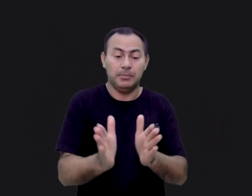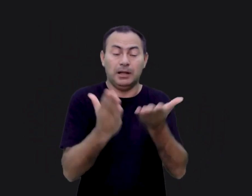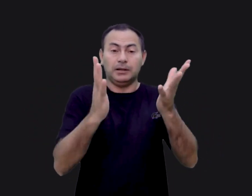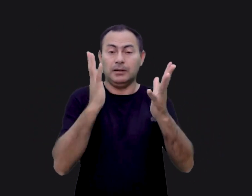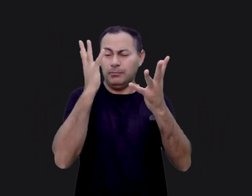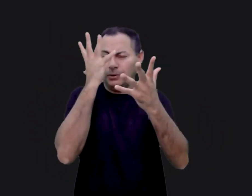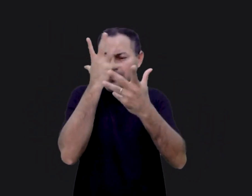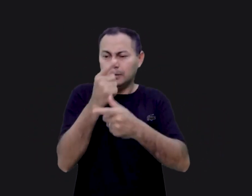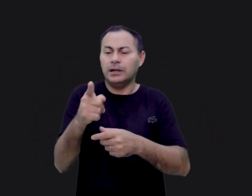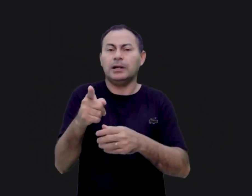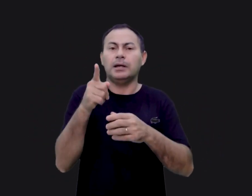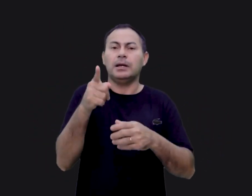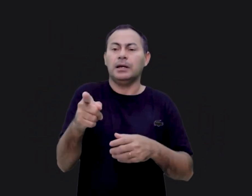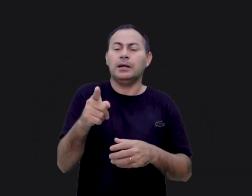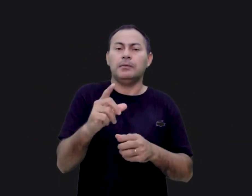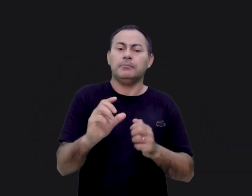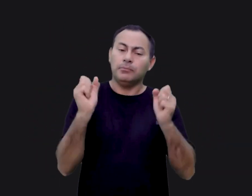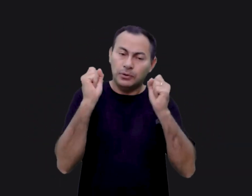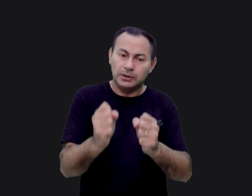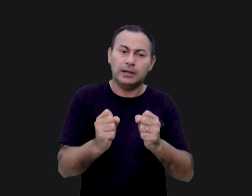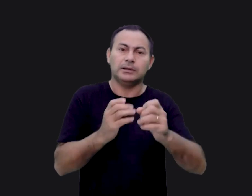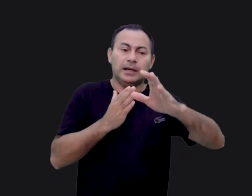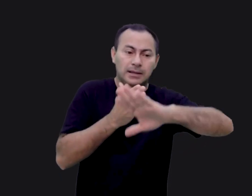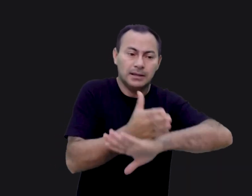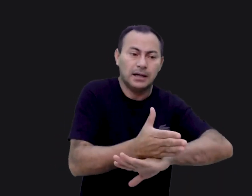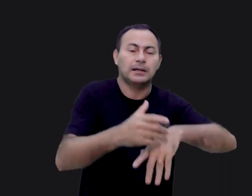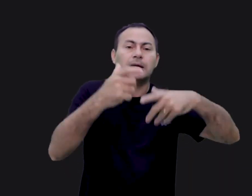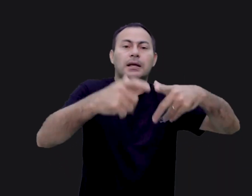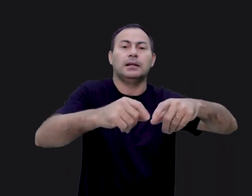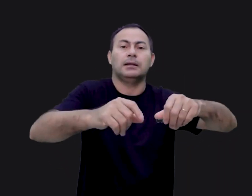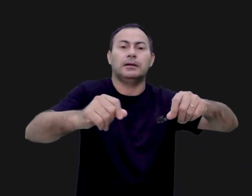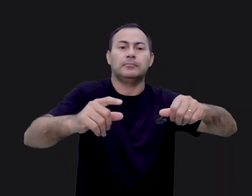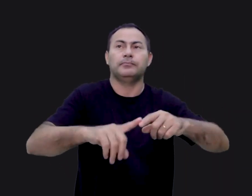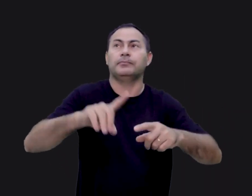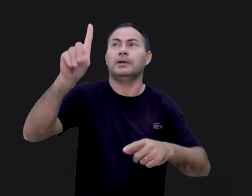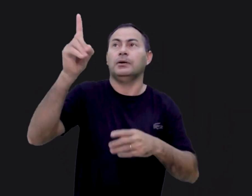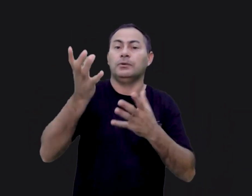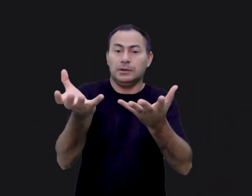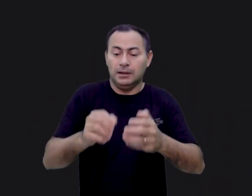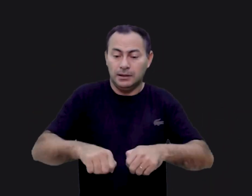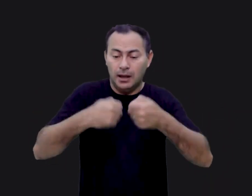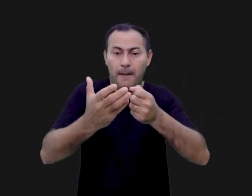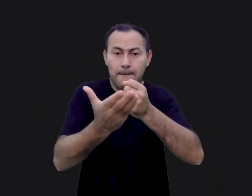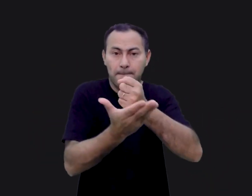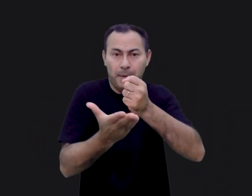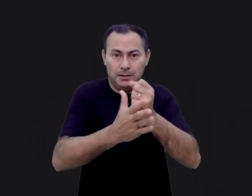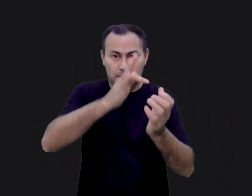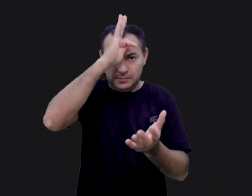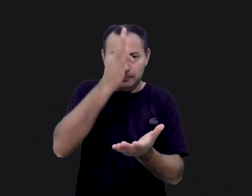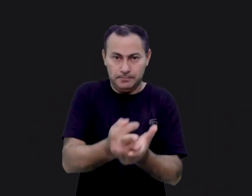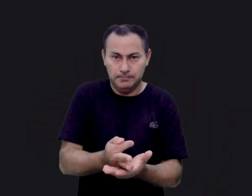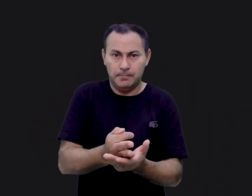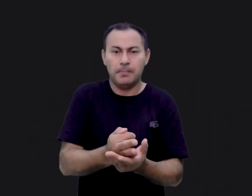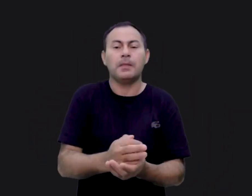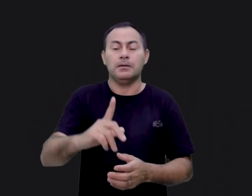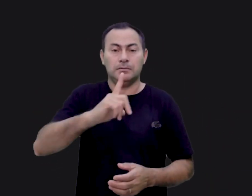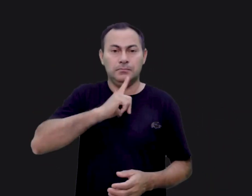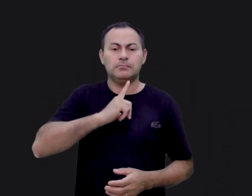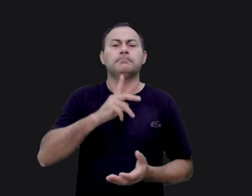milagres espetaculares para que eles pudessem invadir aquela terra. Deus queria dar uma base de fé, para que eles